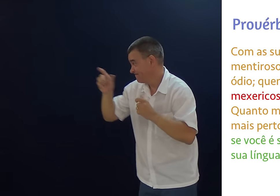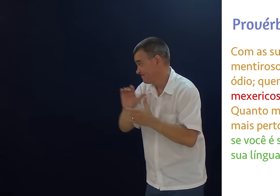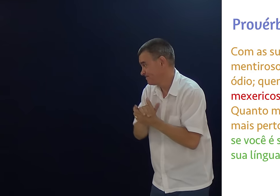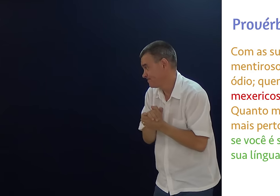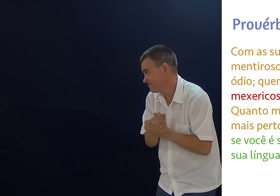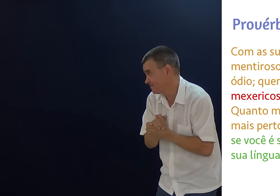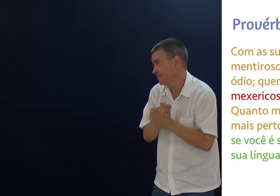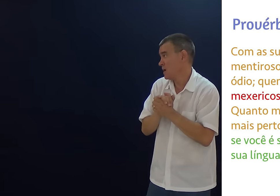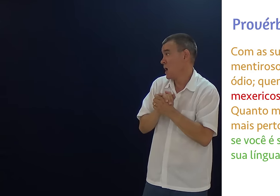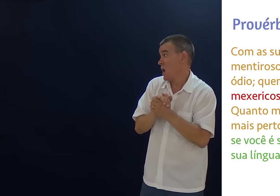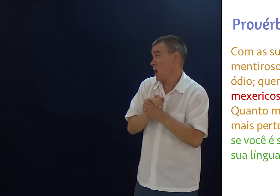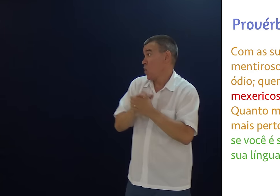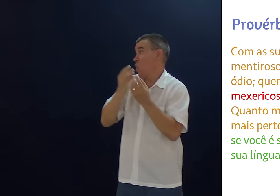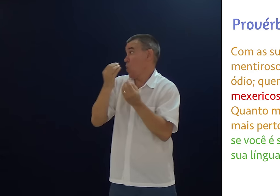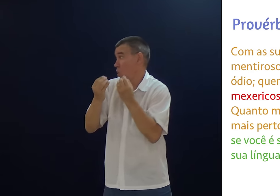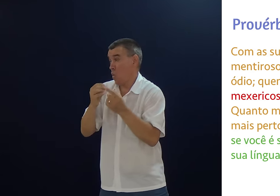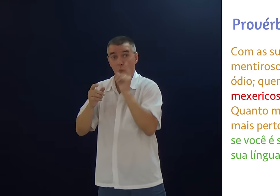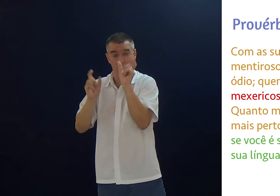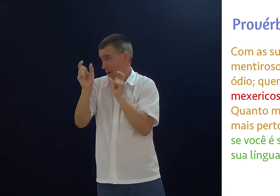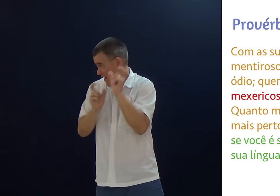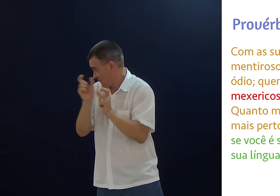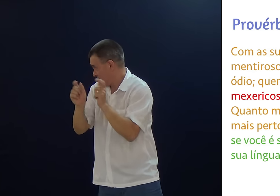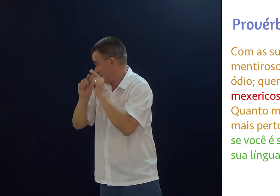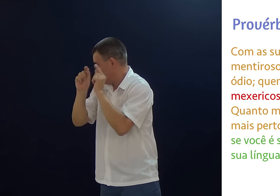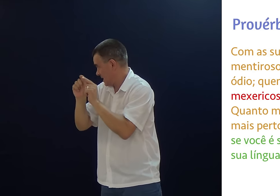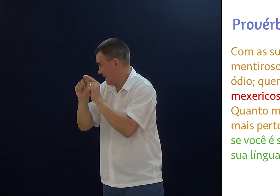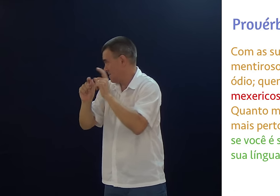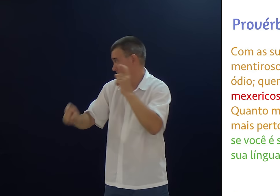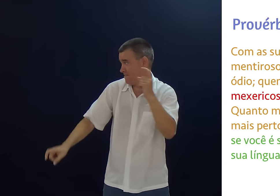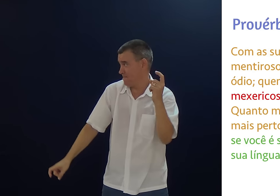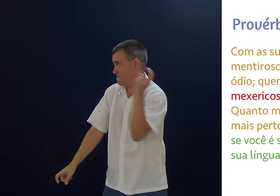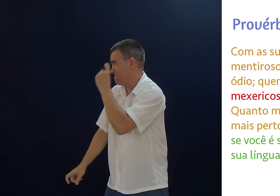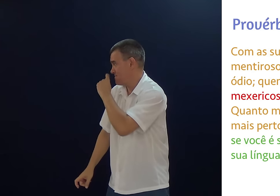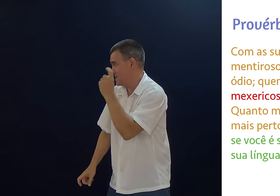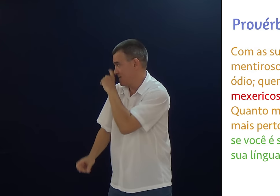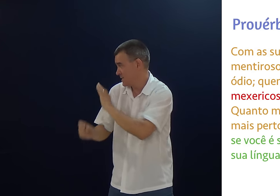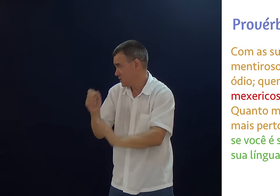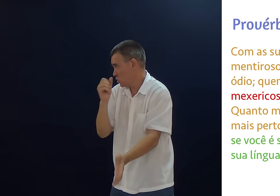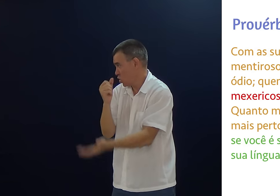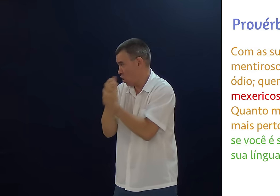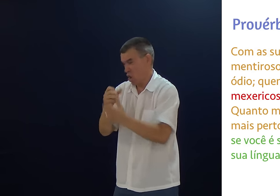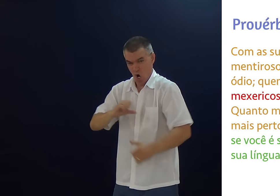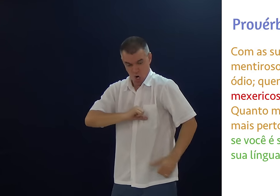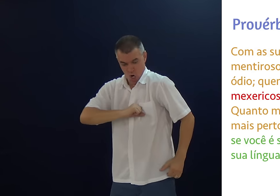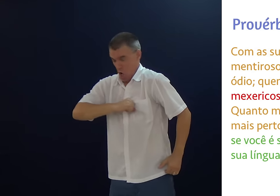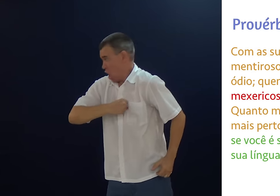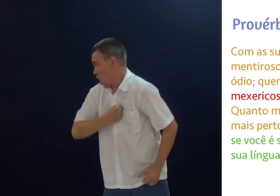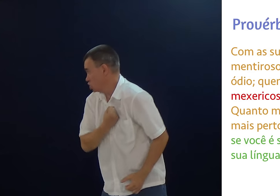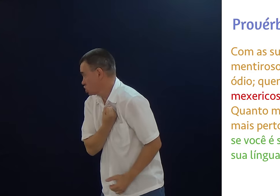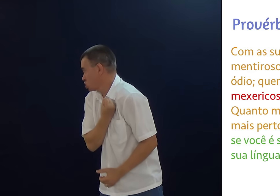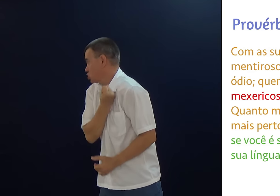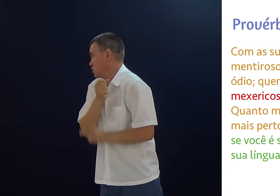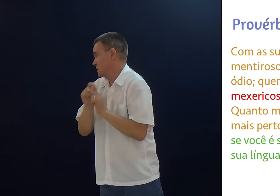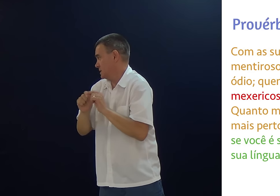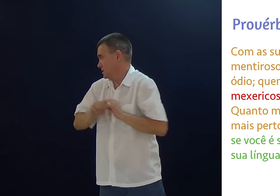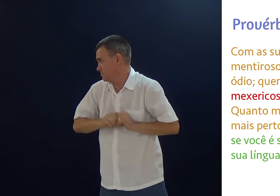18 a 19 com as suas palavras o mentiroso esconde o seu ódio quem